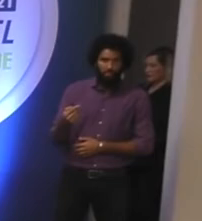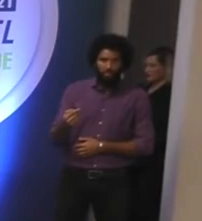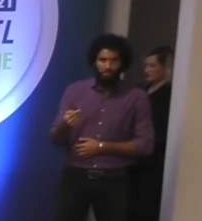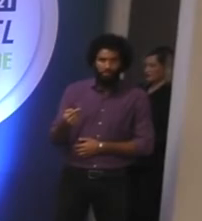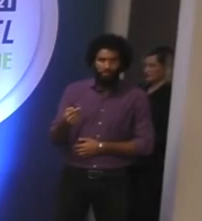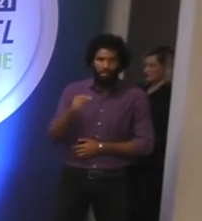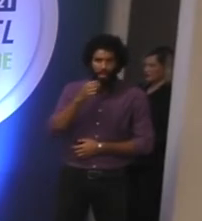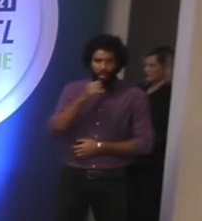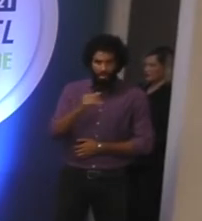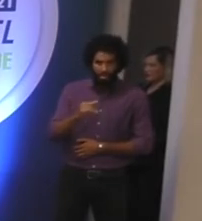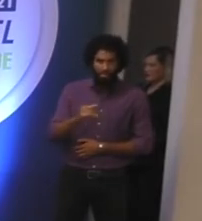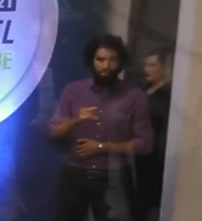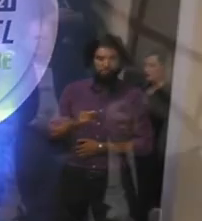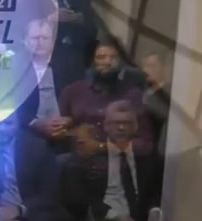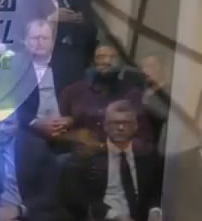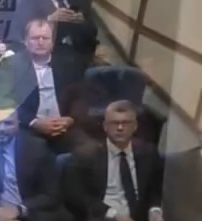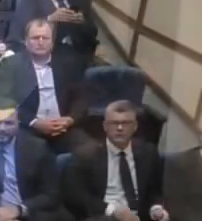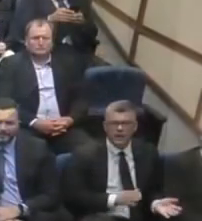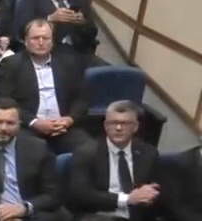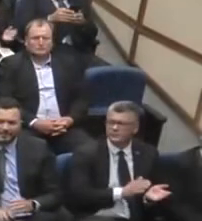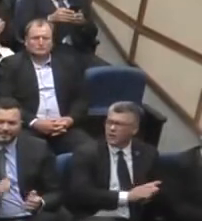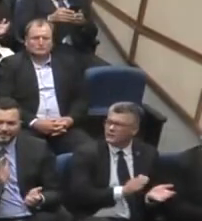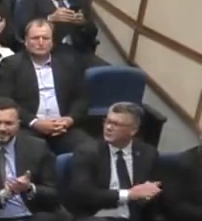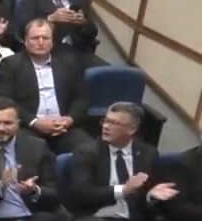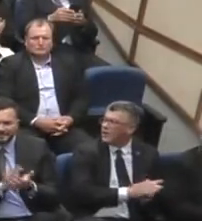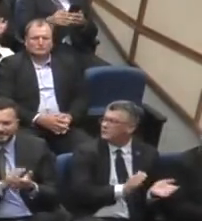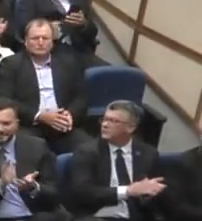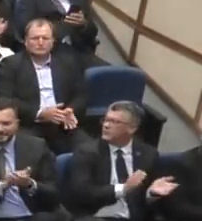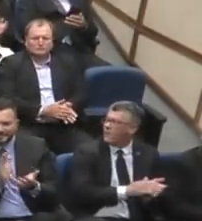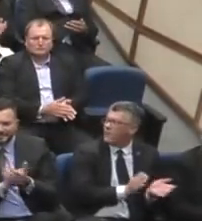é a CPFL Santa Cruz.